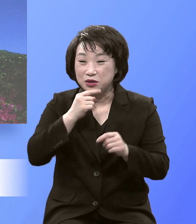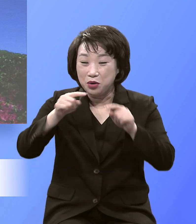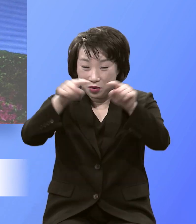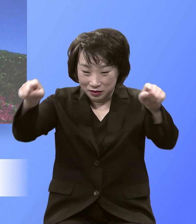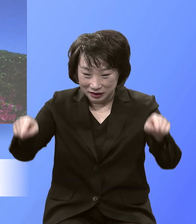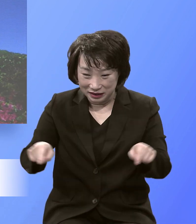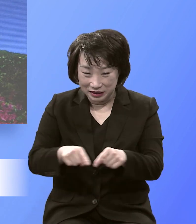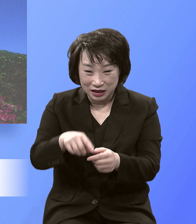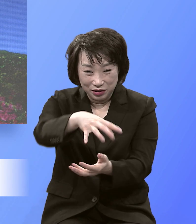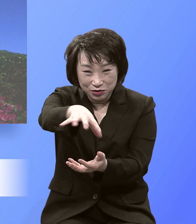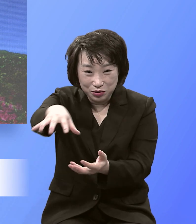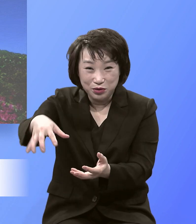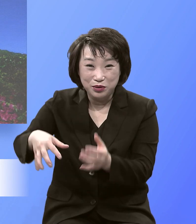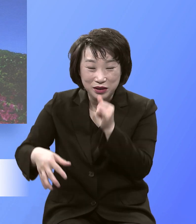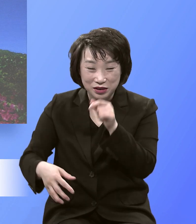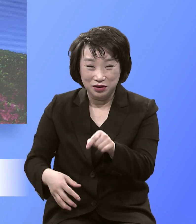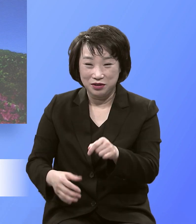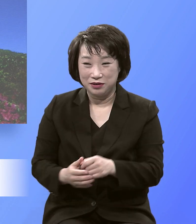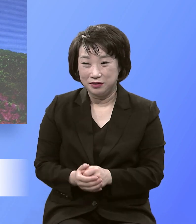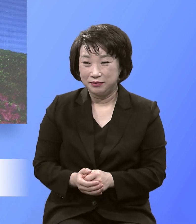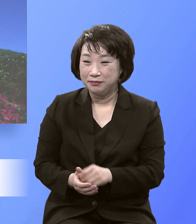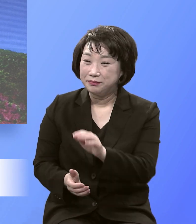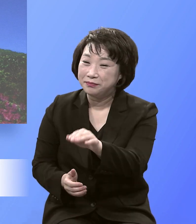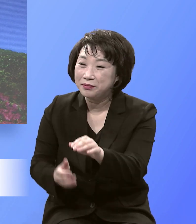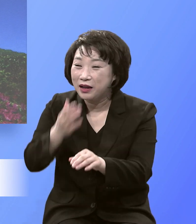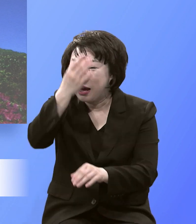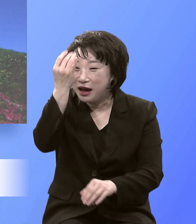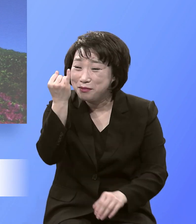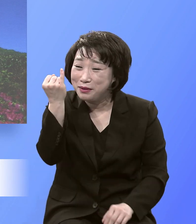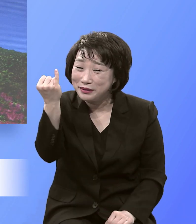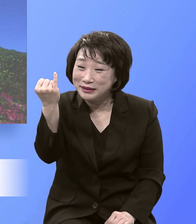주워가 먹거든요. 할머니